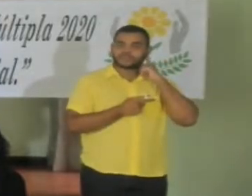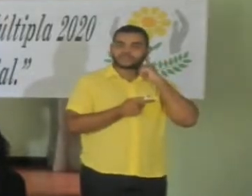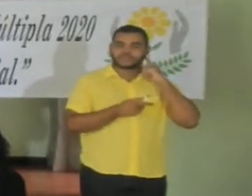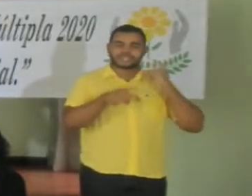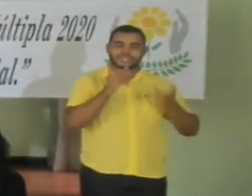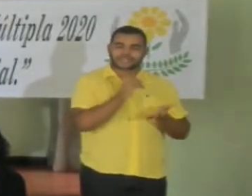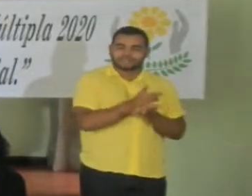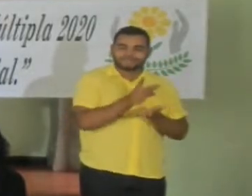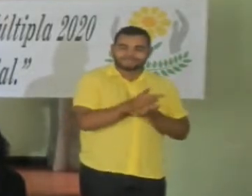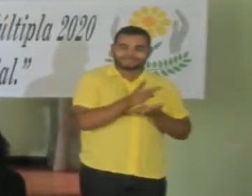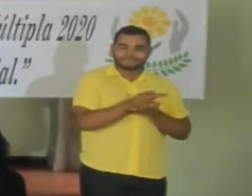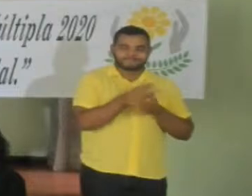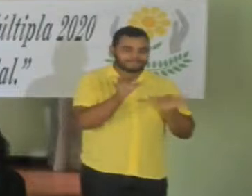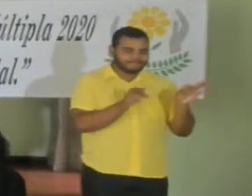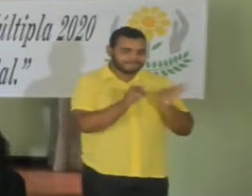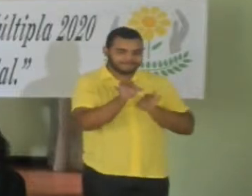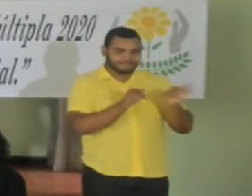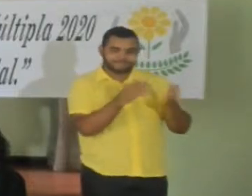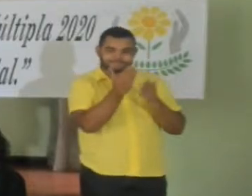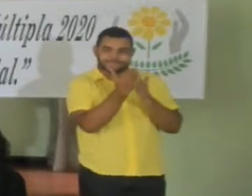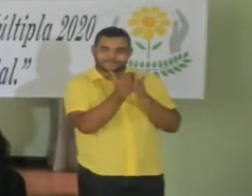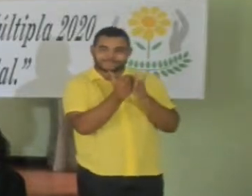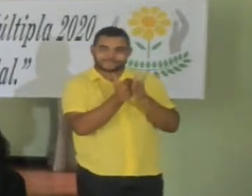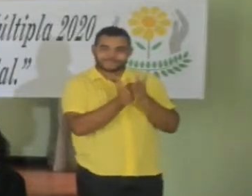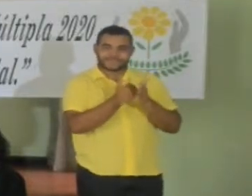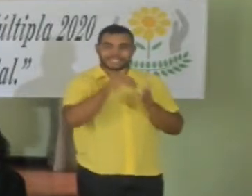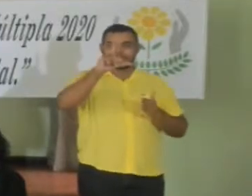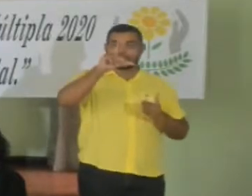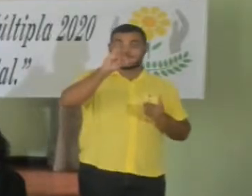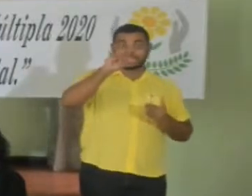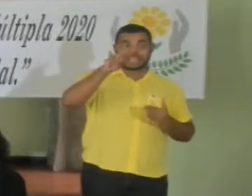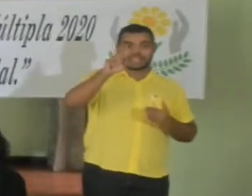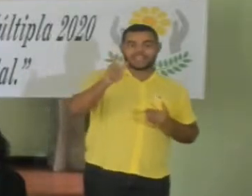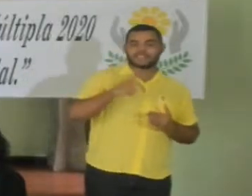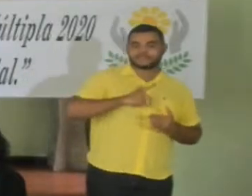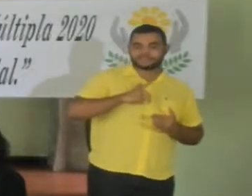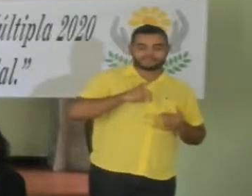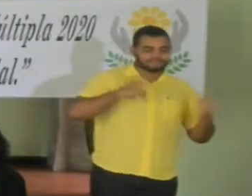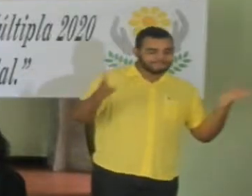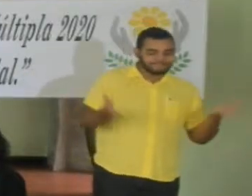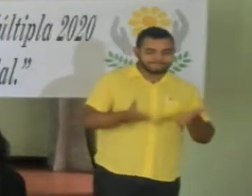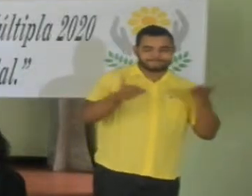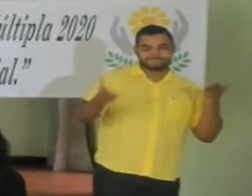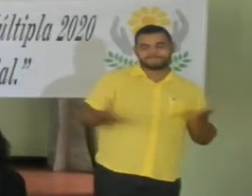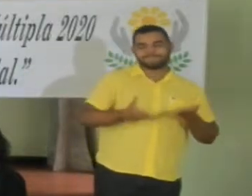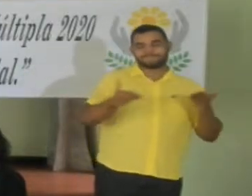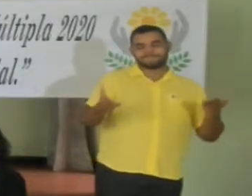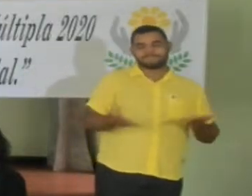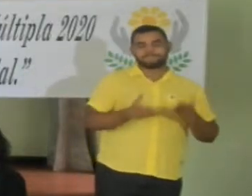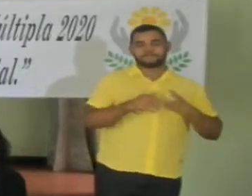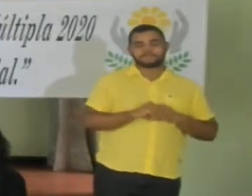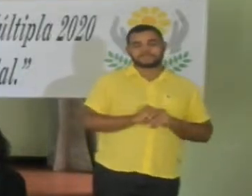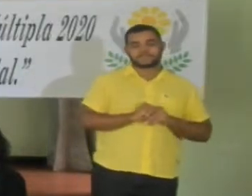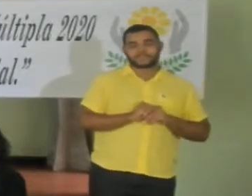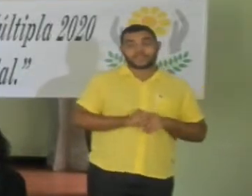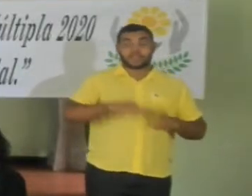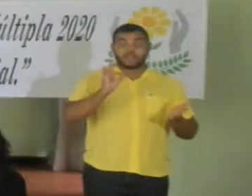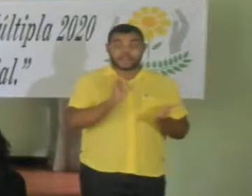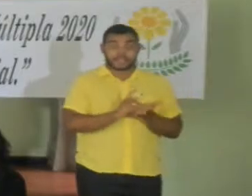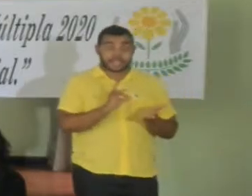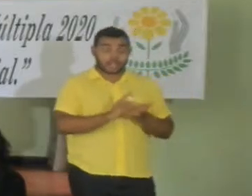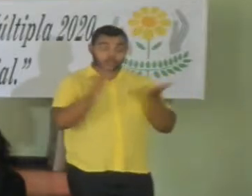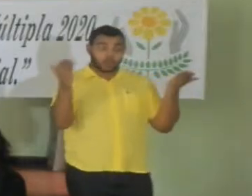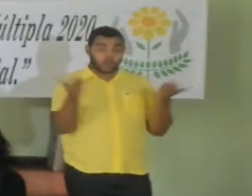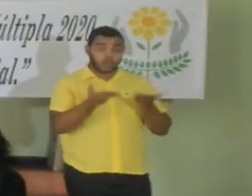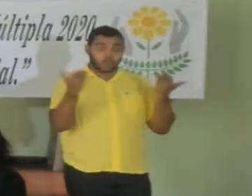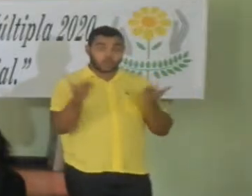dedicou muito na projeção desse sonho para que ele pudesse acontecer. Né? E para que, de fato, este fórum